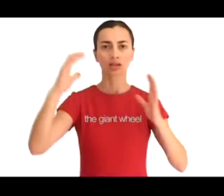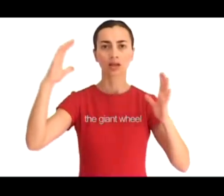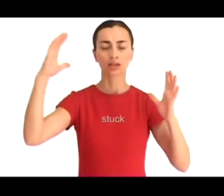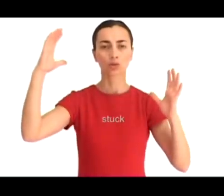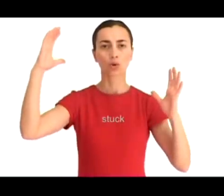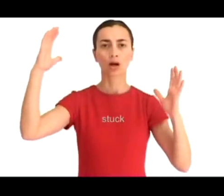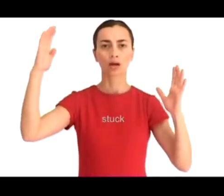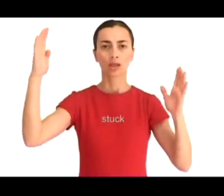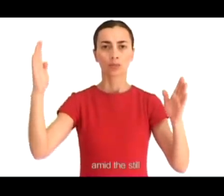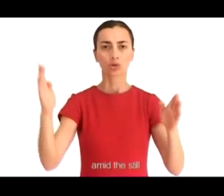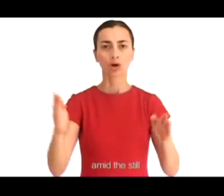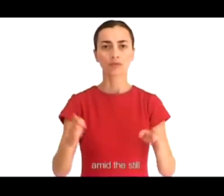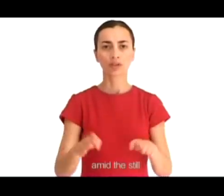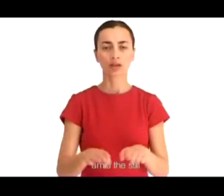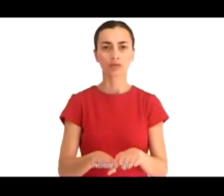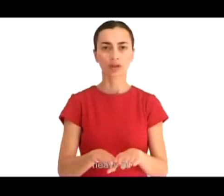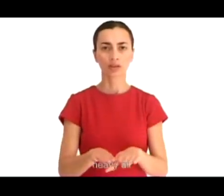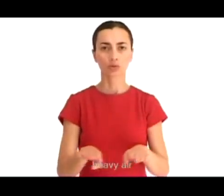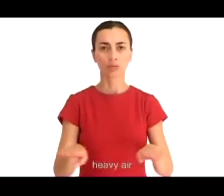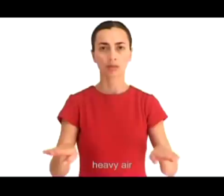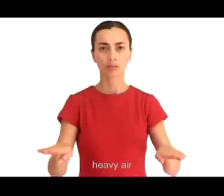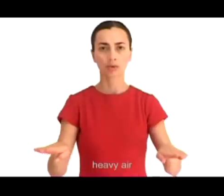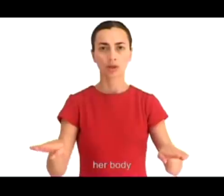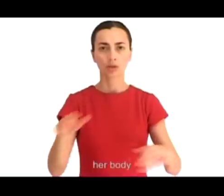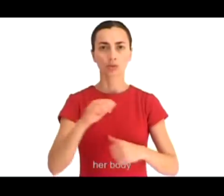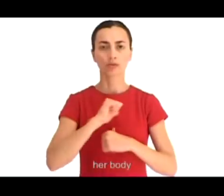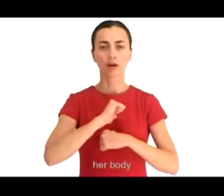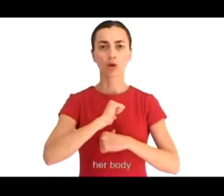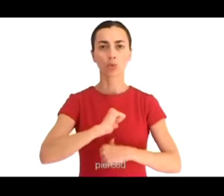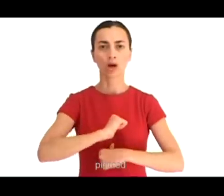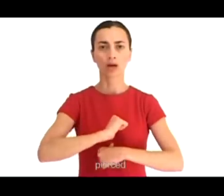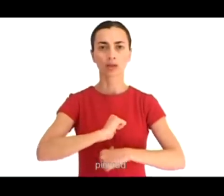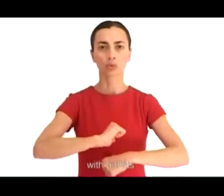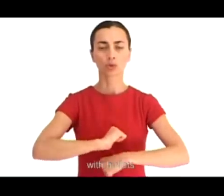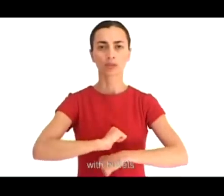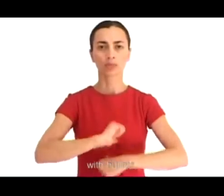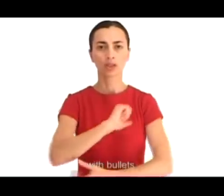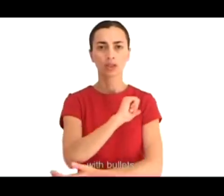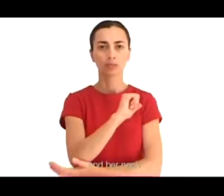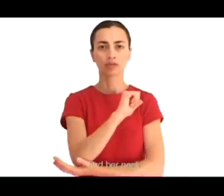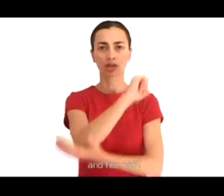הענק, התקוע, בתוך האוויר הכבד הדומם, גופה מחורר, כדורים,